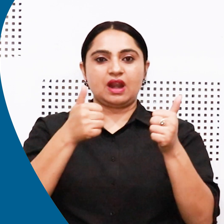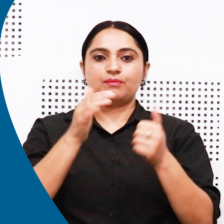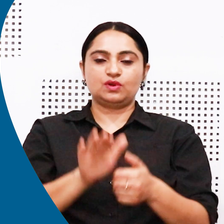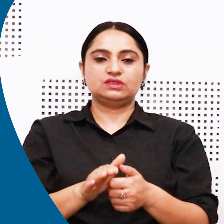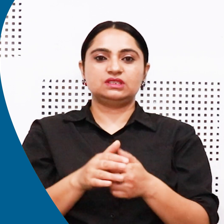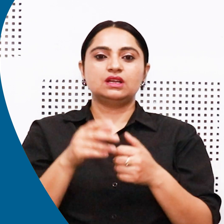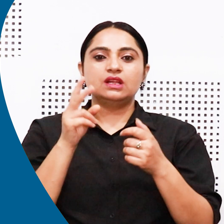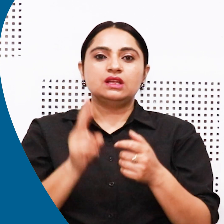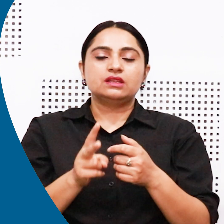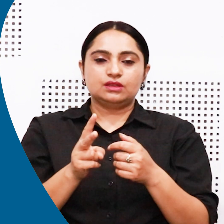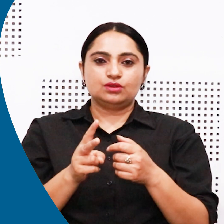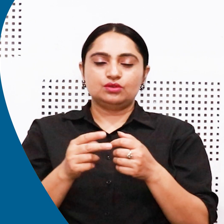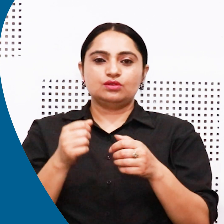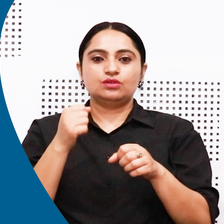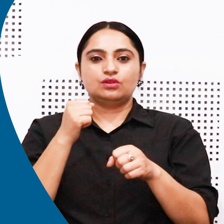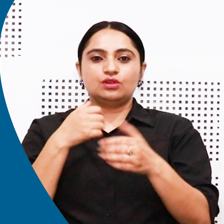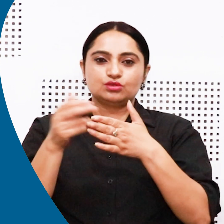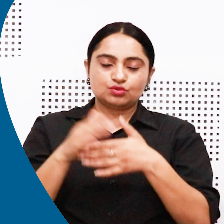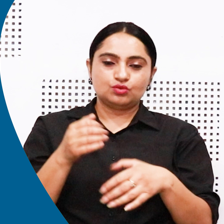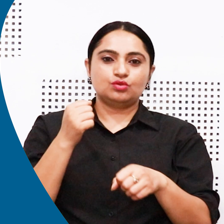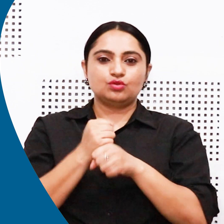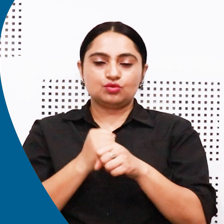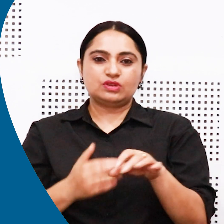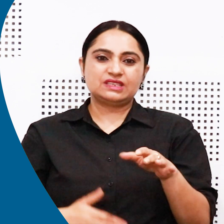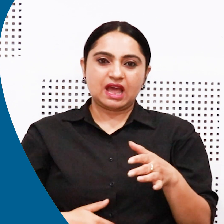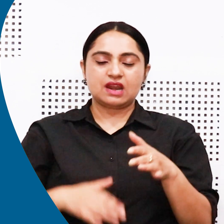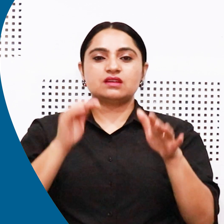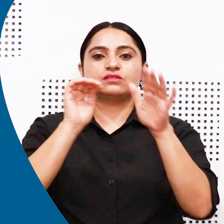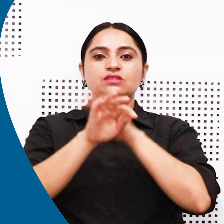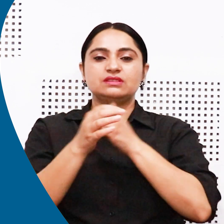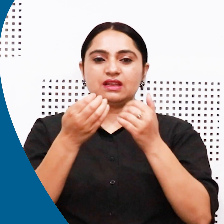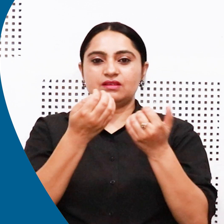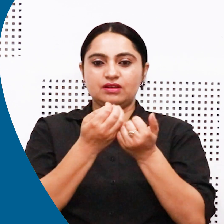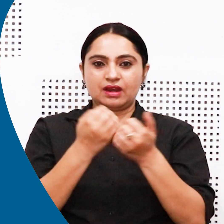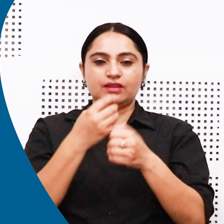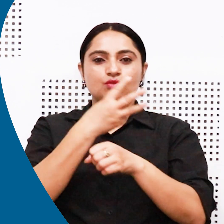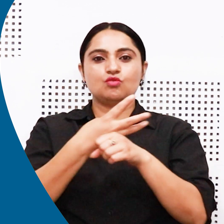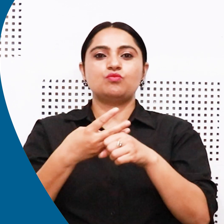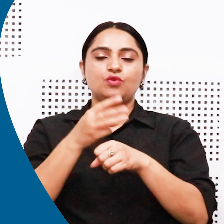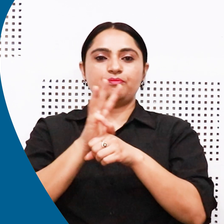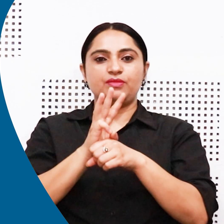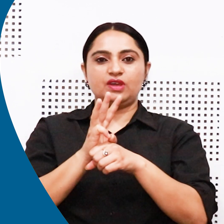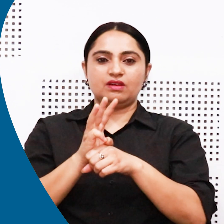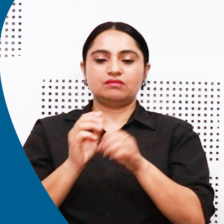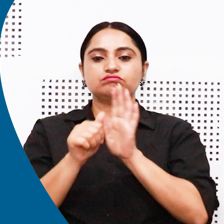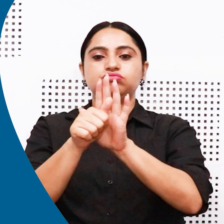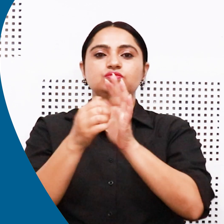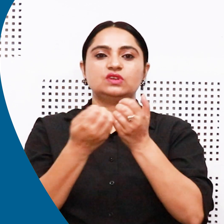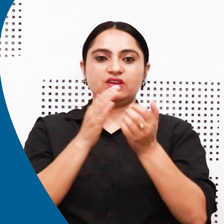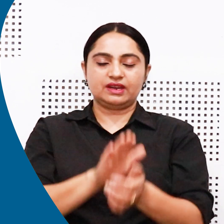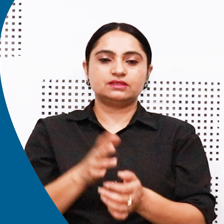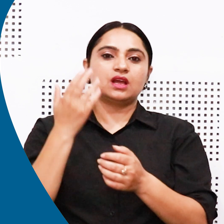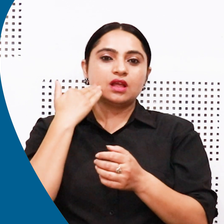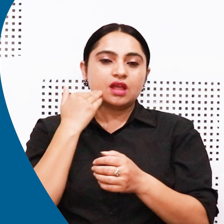स्वरोजगार सञ्चालनका लागि मेयरले उपमेयर हुँदा लिएको अग्रसरता अझै टुटेको छैन। कार्यक्रम हाम्रो पालिकामा